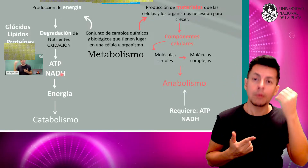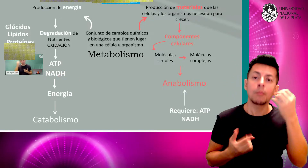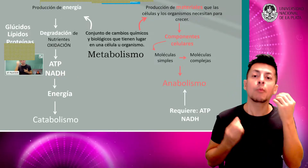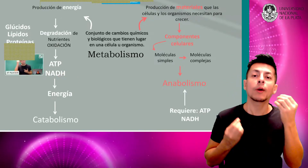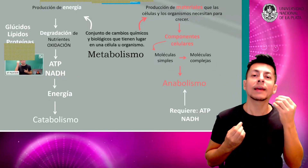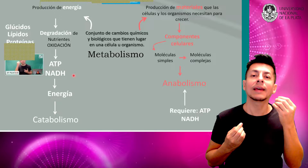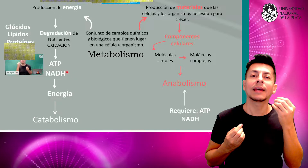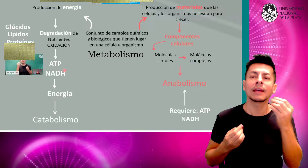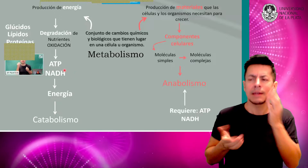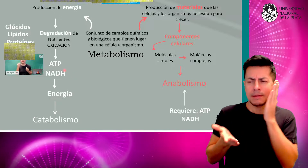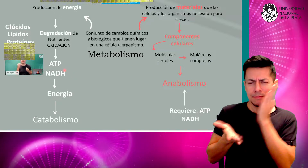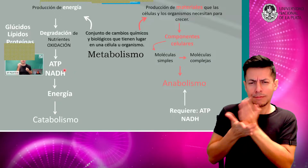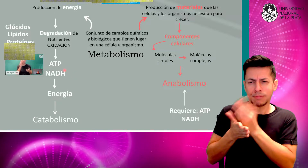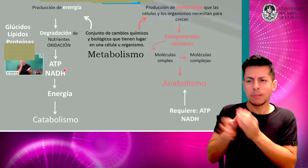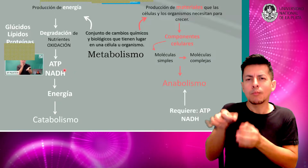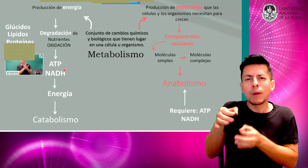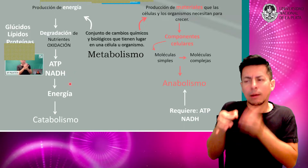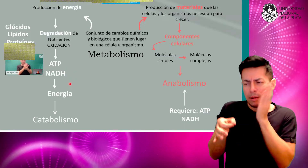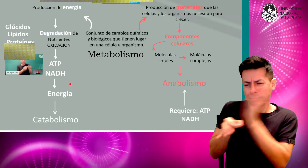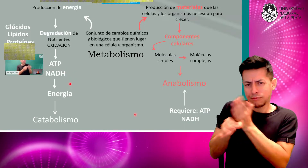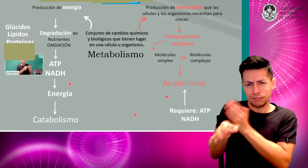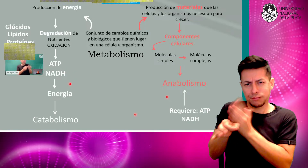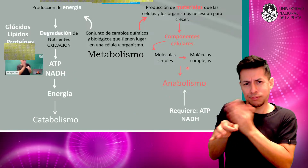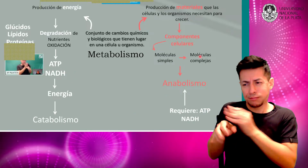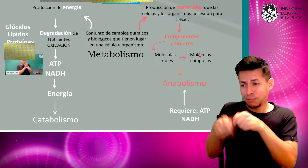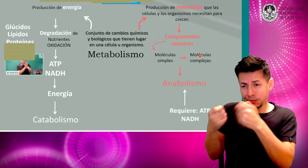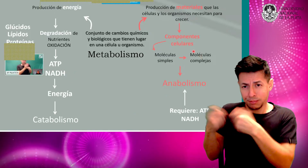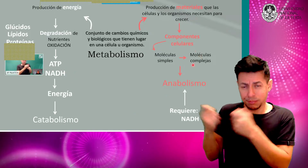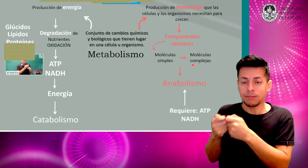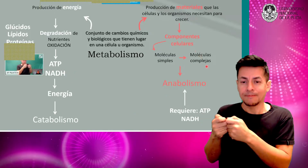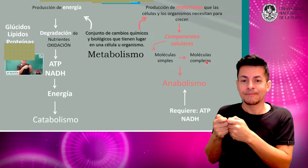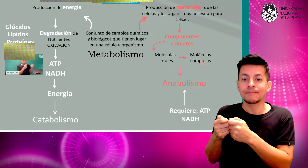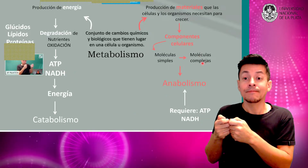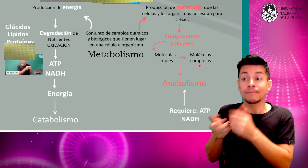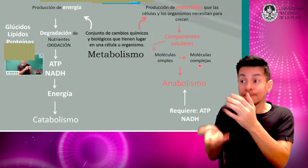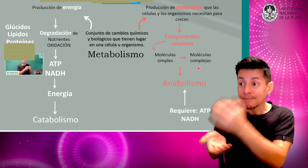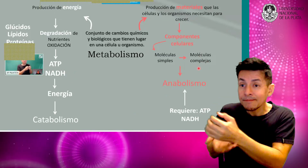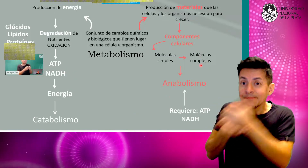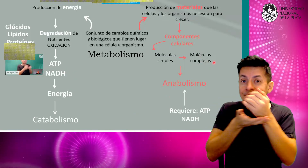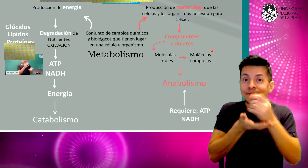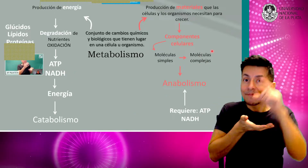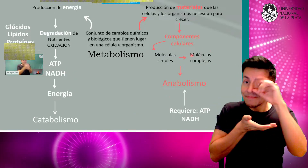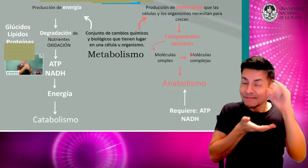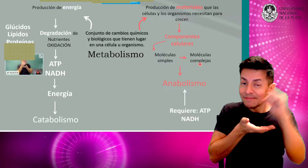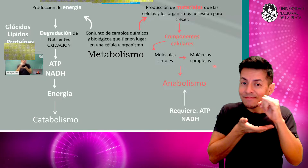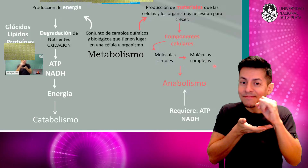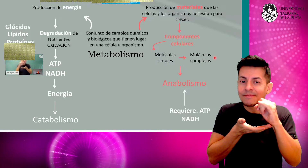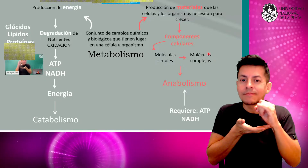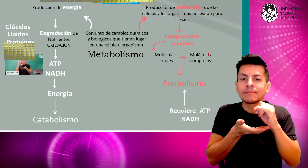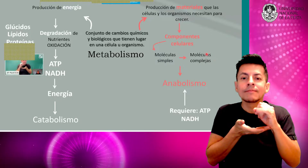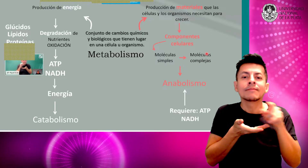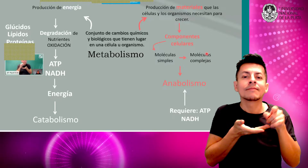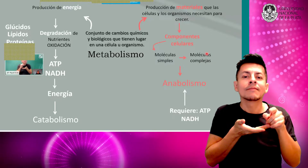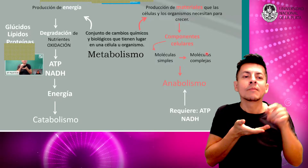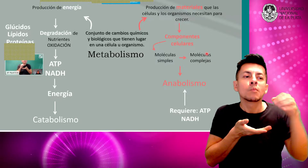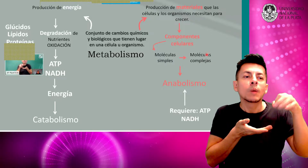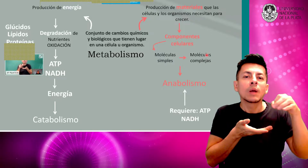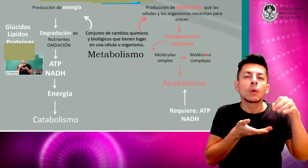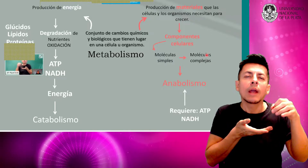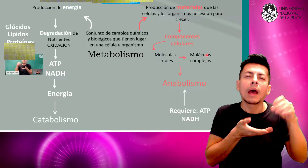nuestro organismo lo vamos a invertir en formar moléculas complejas que formen parte de nuestras